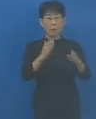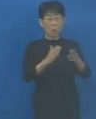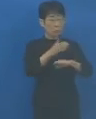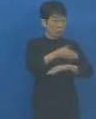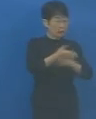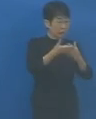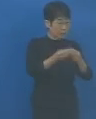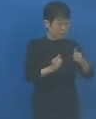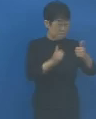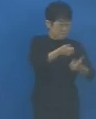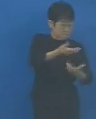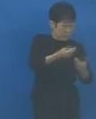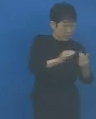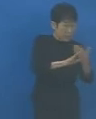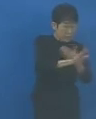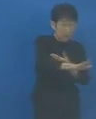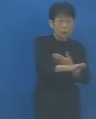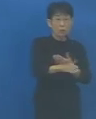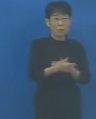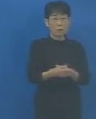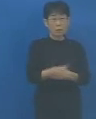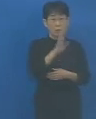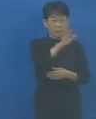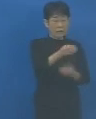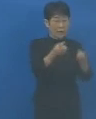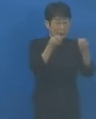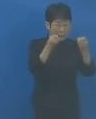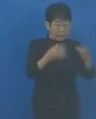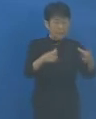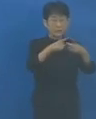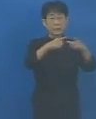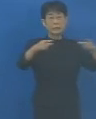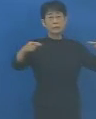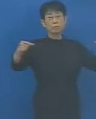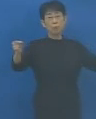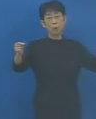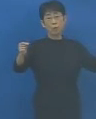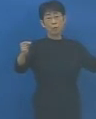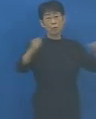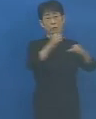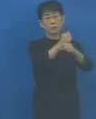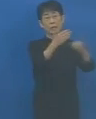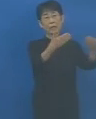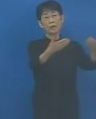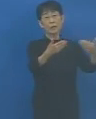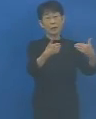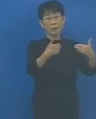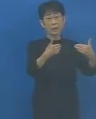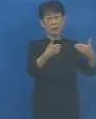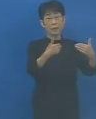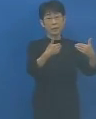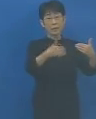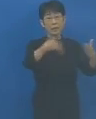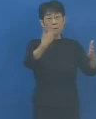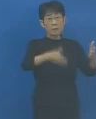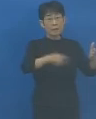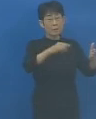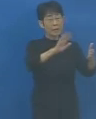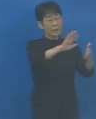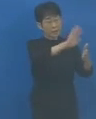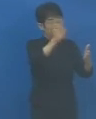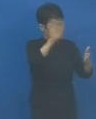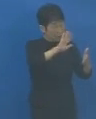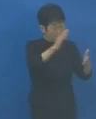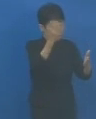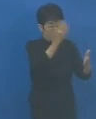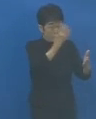新しい未来の日本がやってこなければなりません。まだ見ぬ日本だと思います。新型コロナは社会や